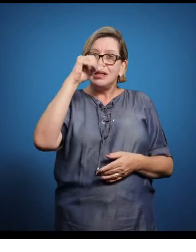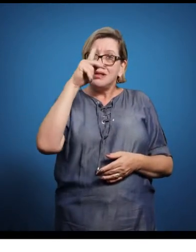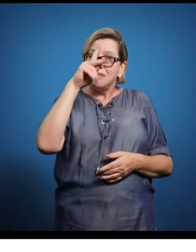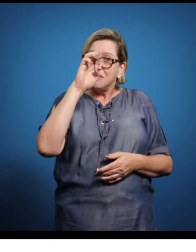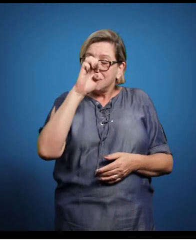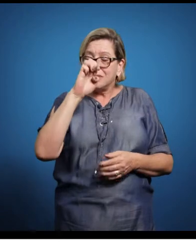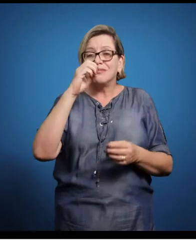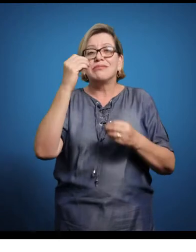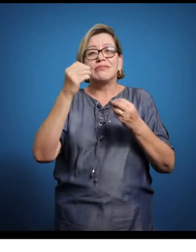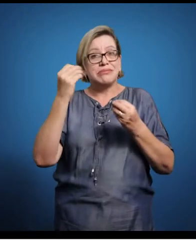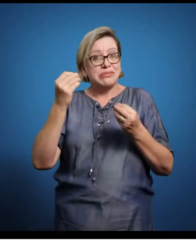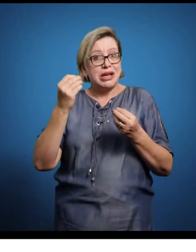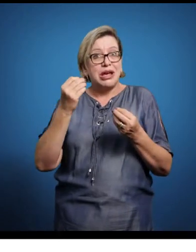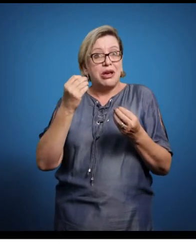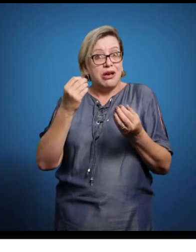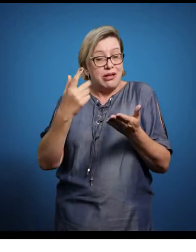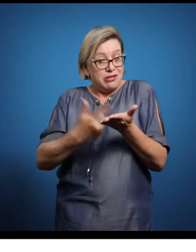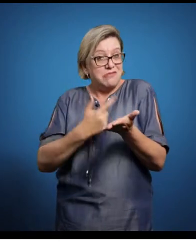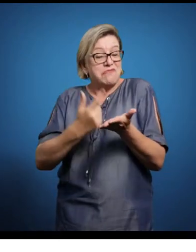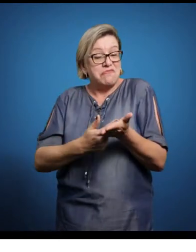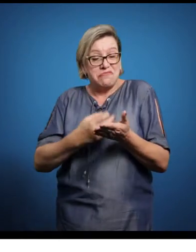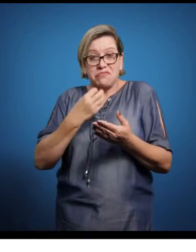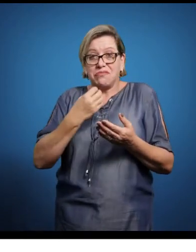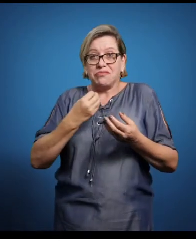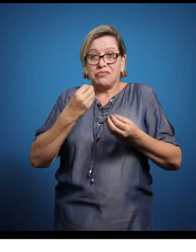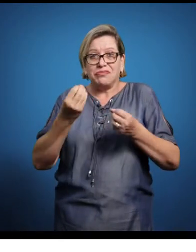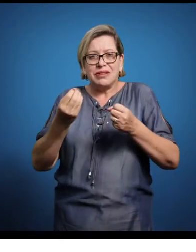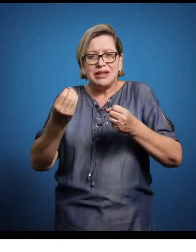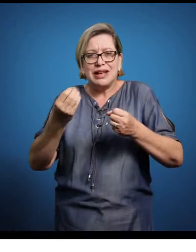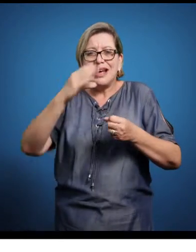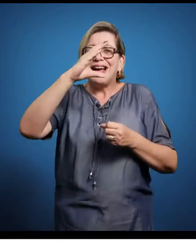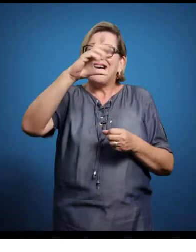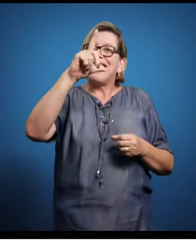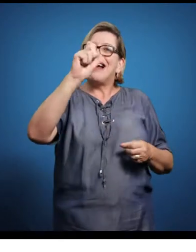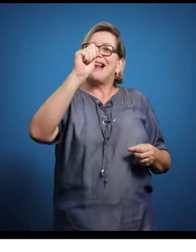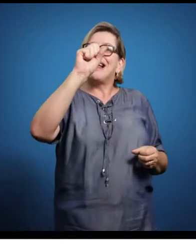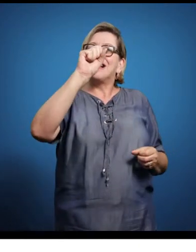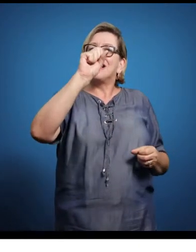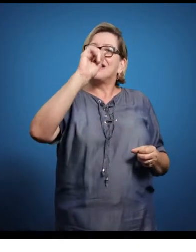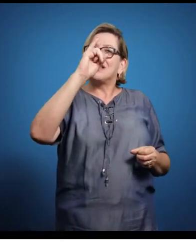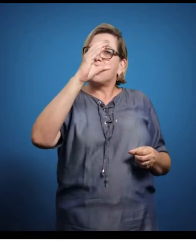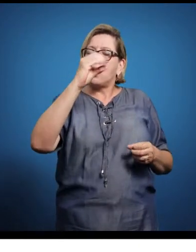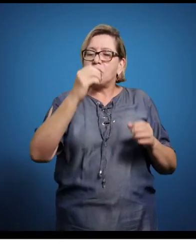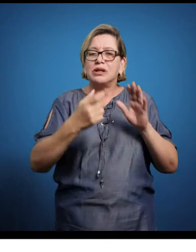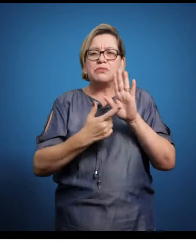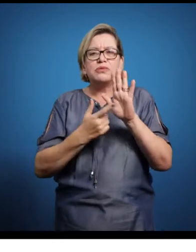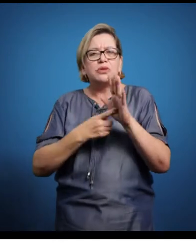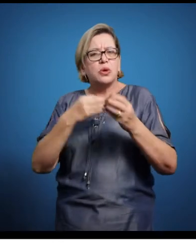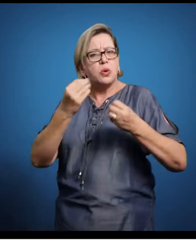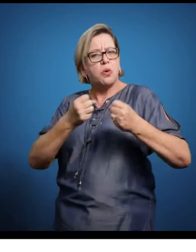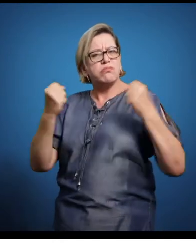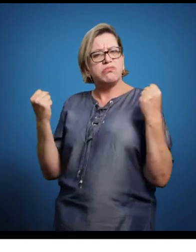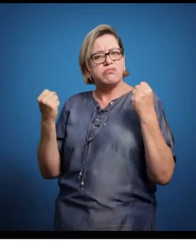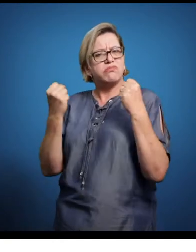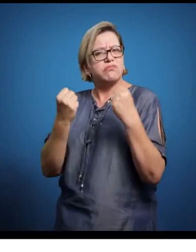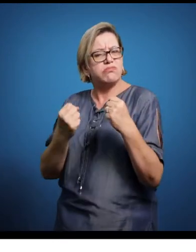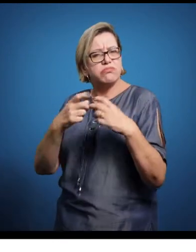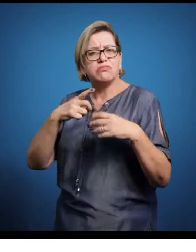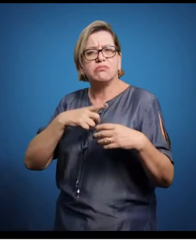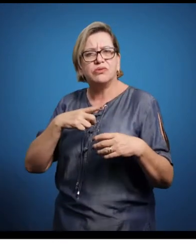clássica ele começa a trabalhar por exemplo a manutenção do poder é é